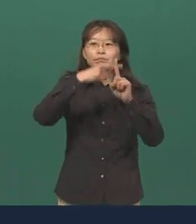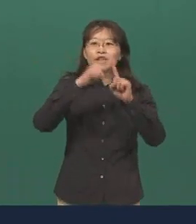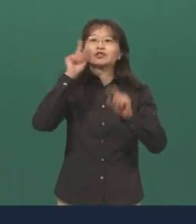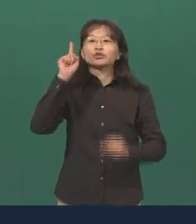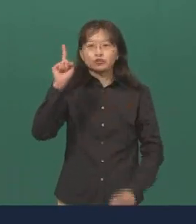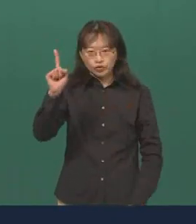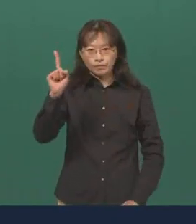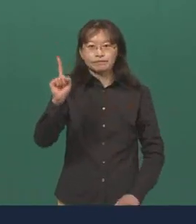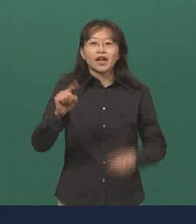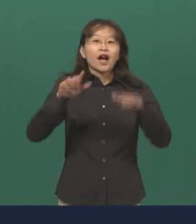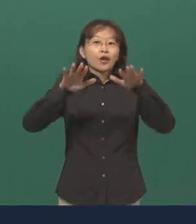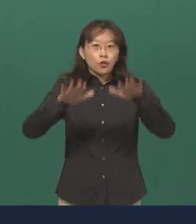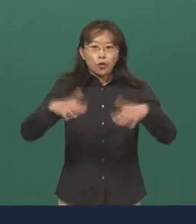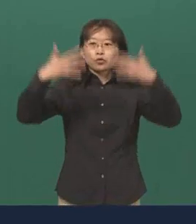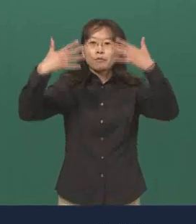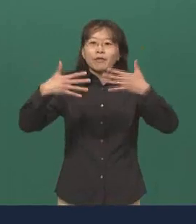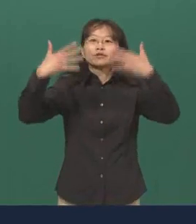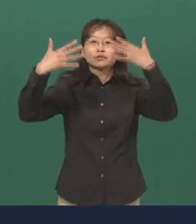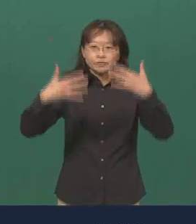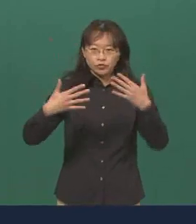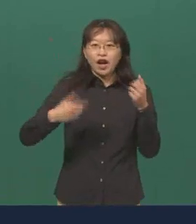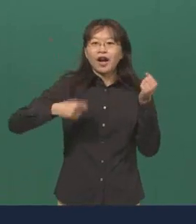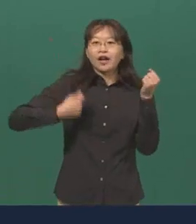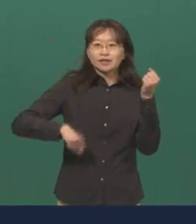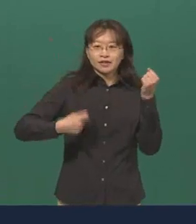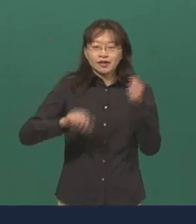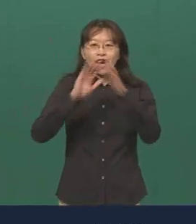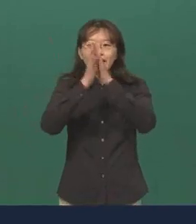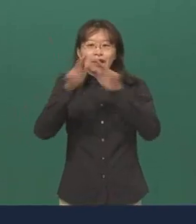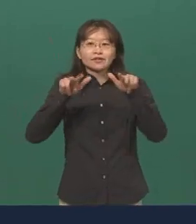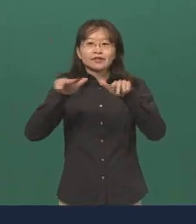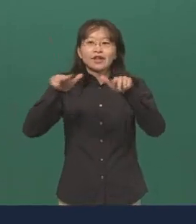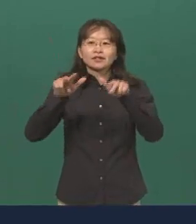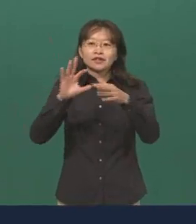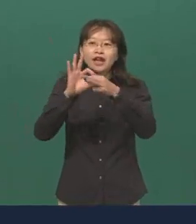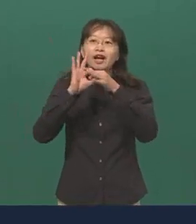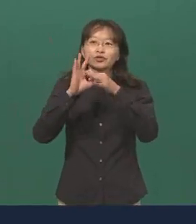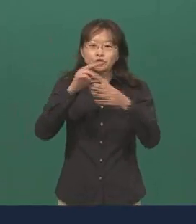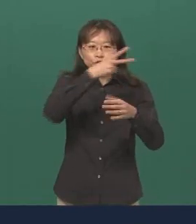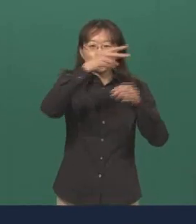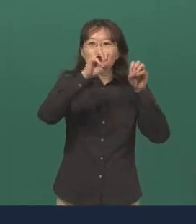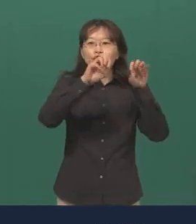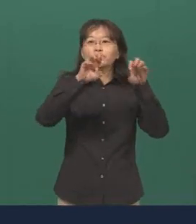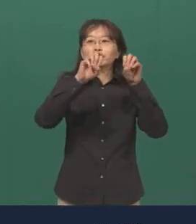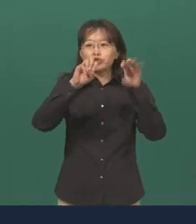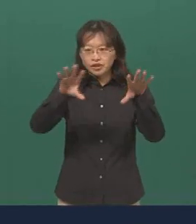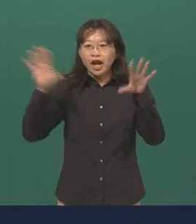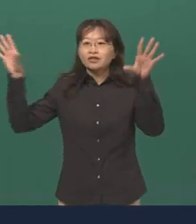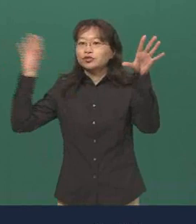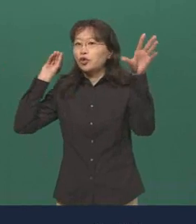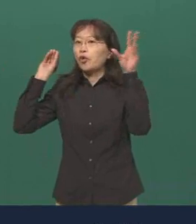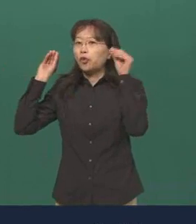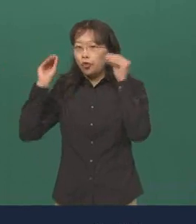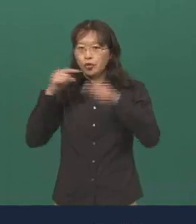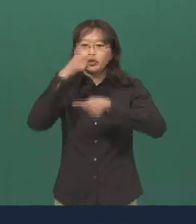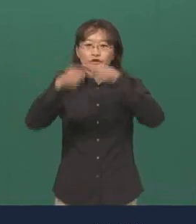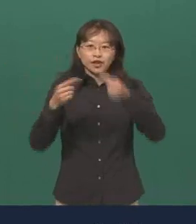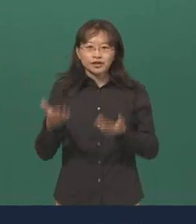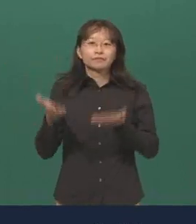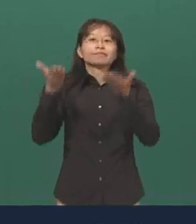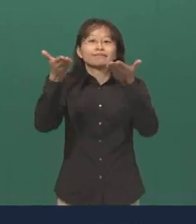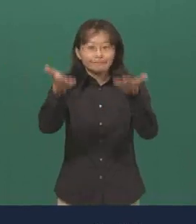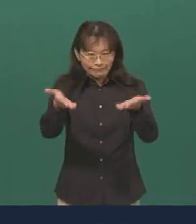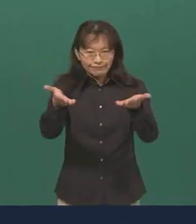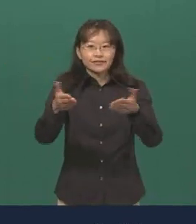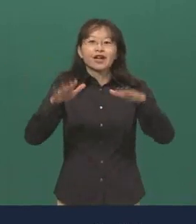ワタイムプラスワンの時間です。この番組は滋賀県政に関するニュースや情報を手話でお届けする番組